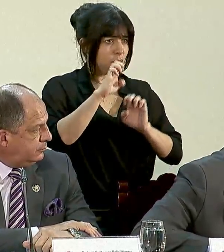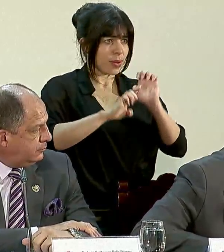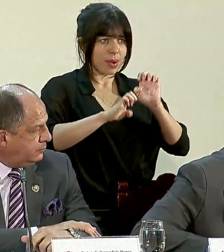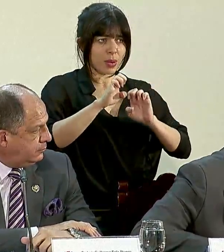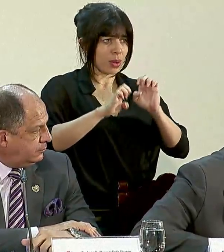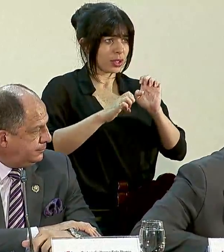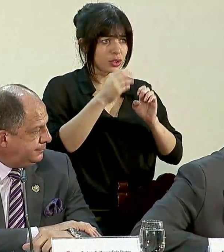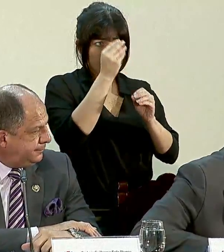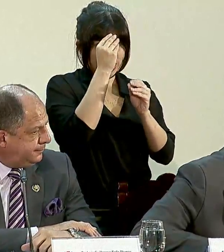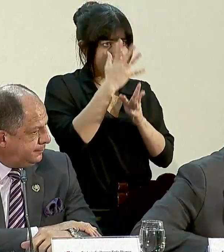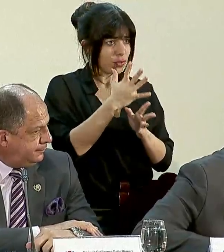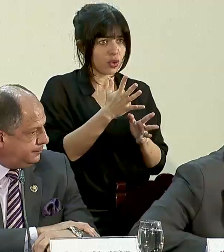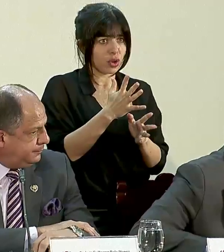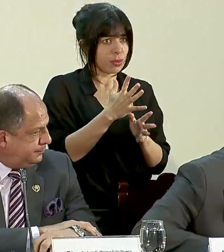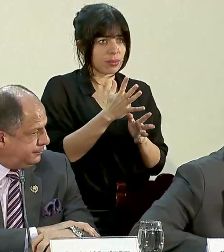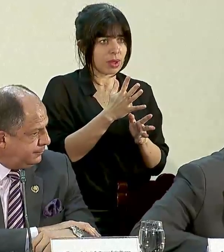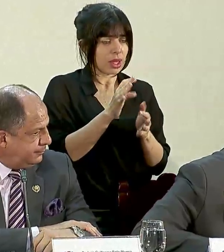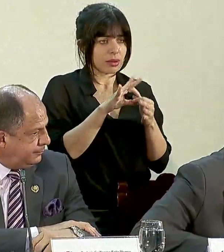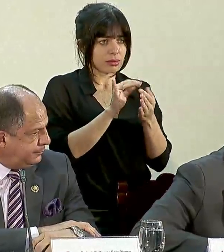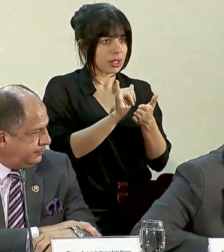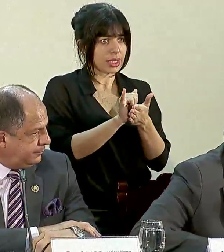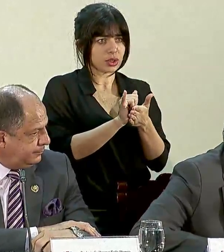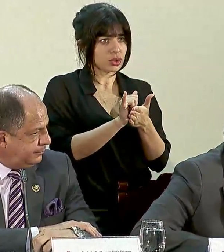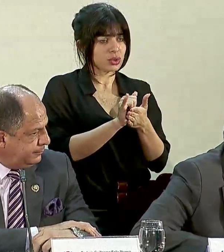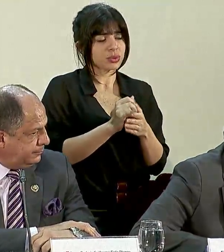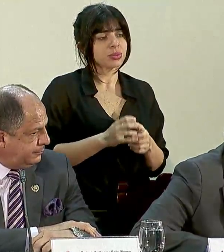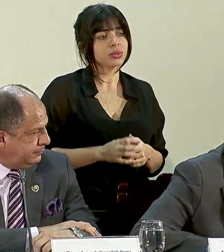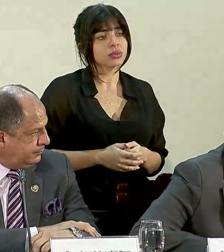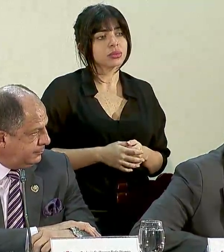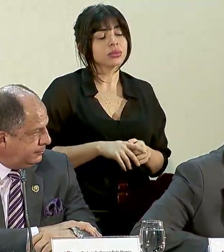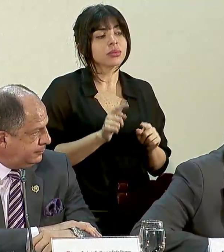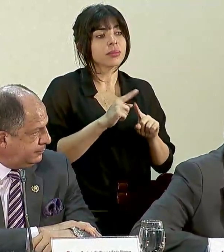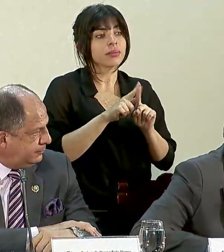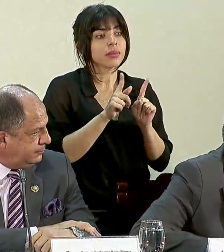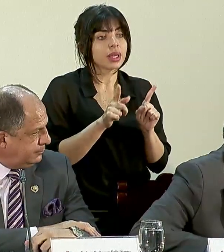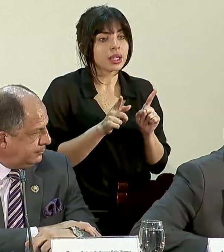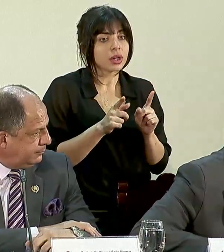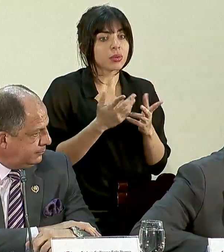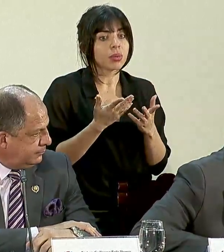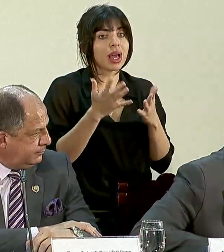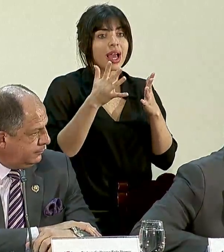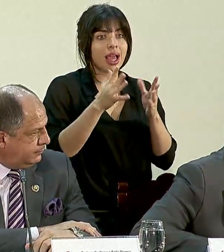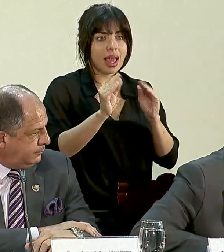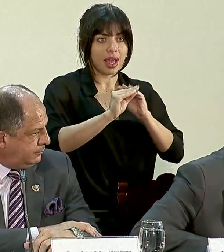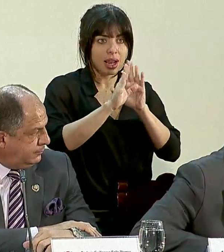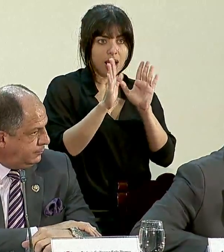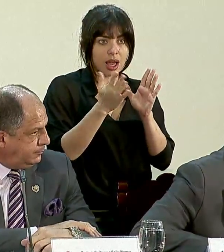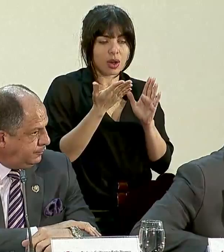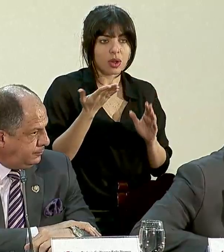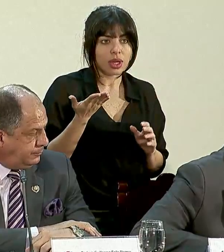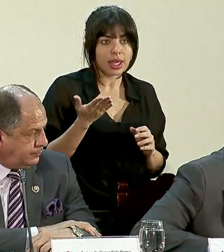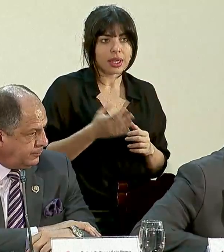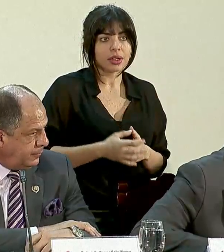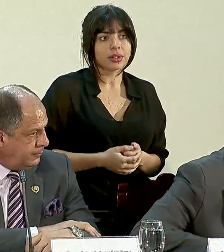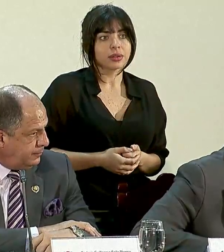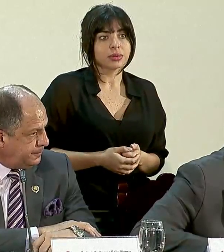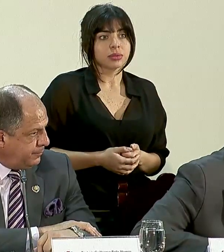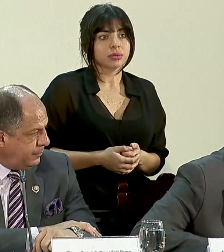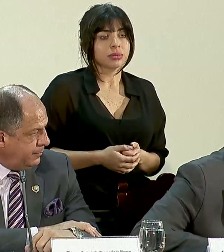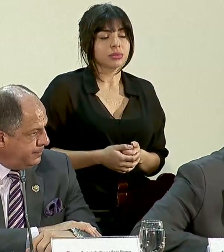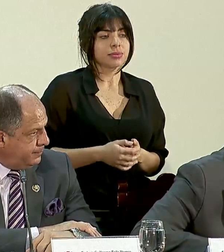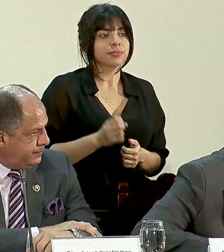en nuestro informe en ese sentido. Sin embargo, pues queda claro que